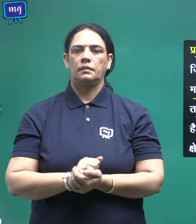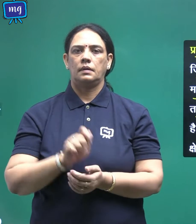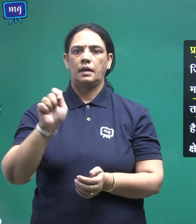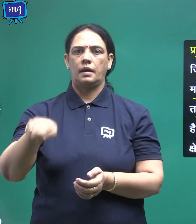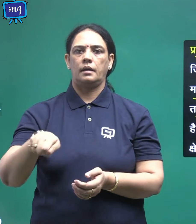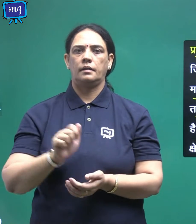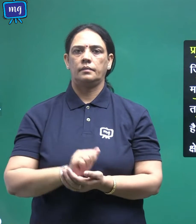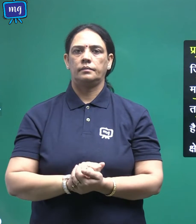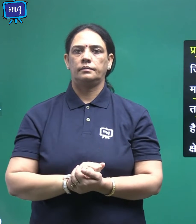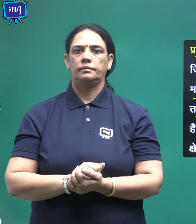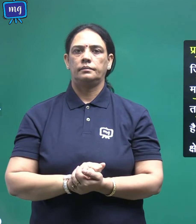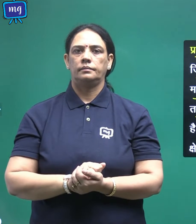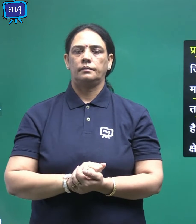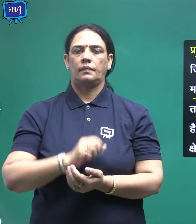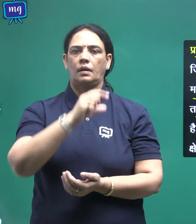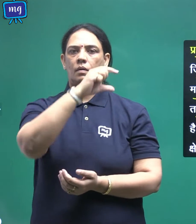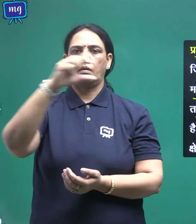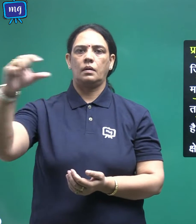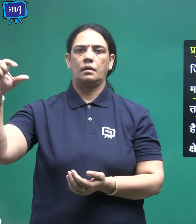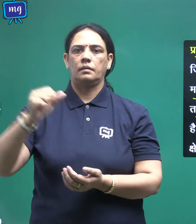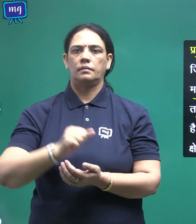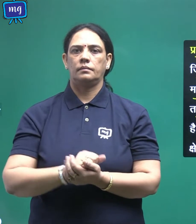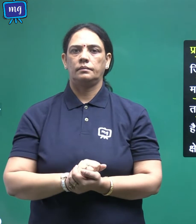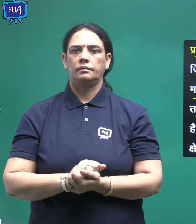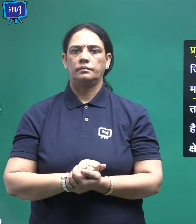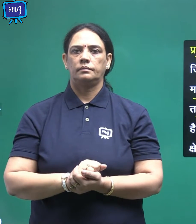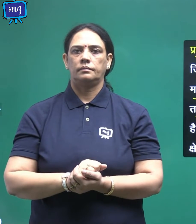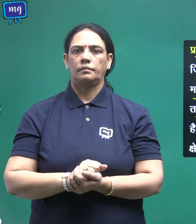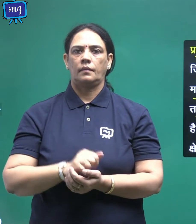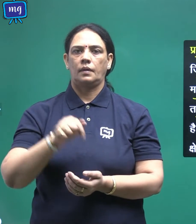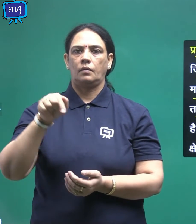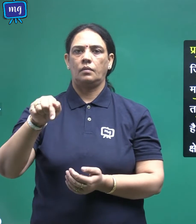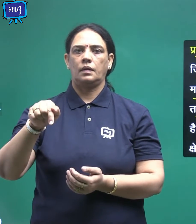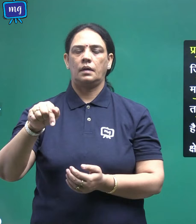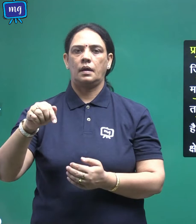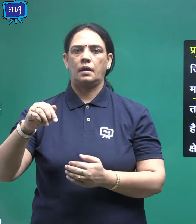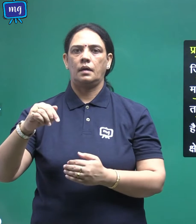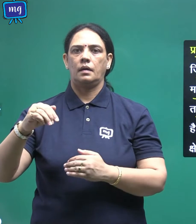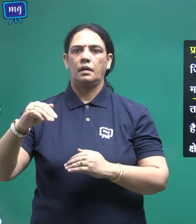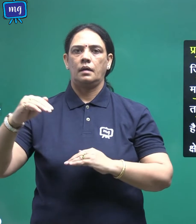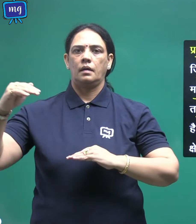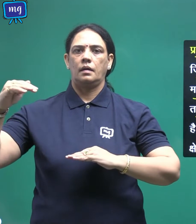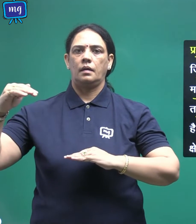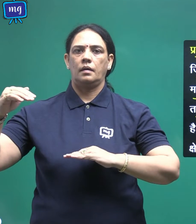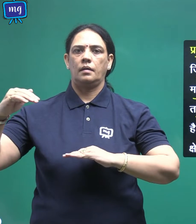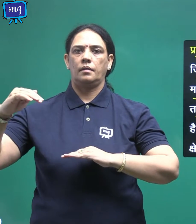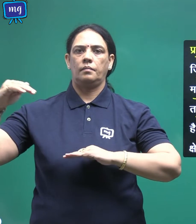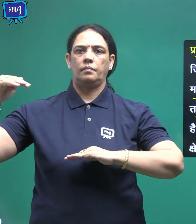है तथा उनके बीच की दूरी